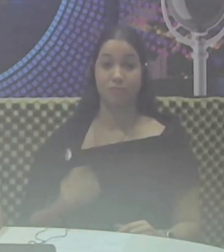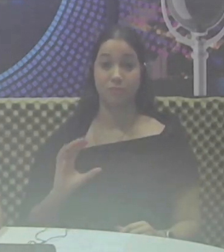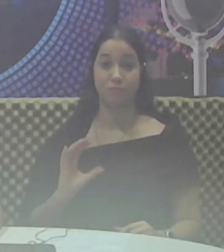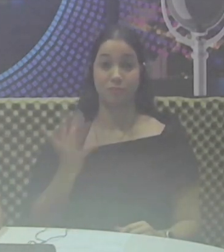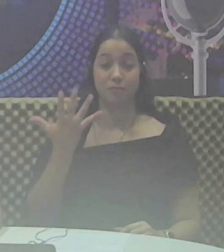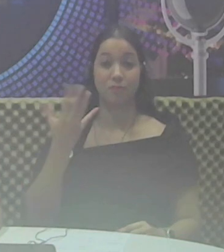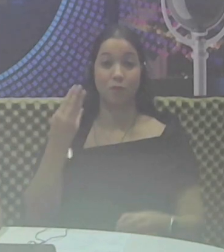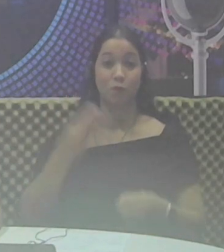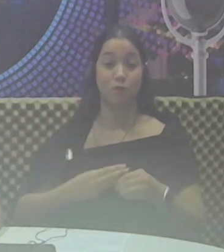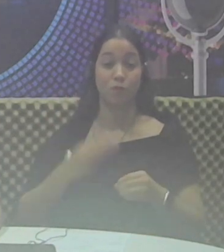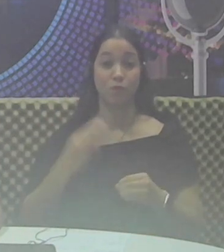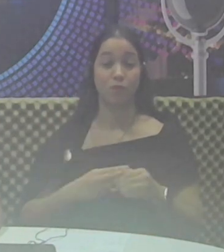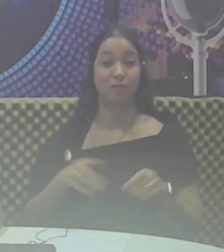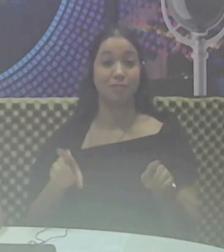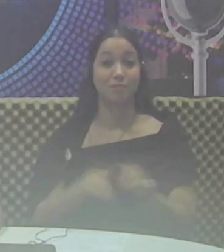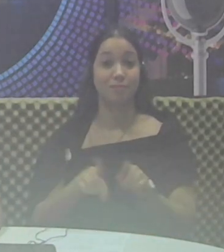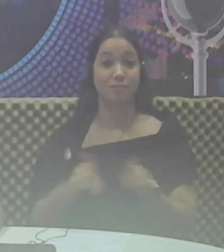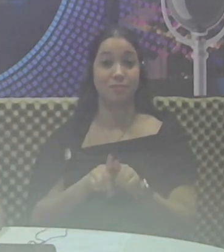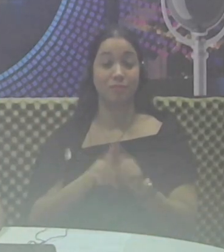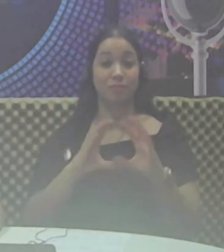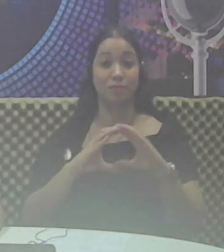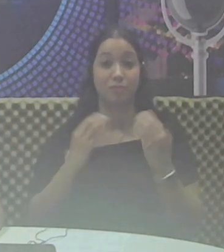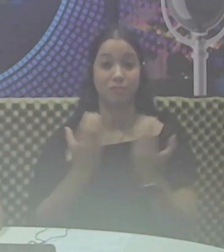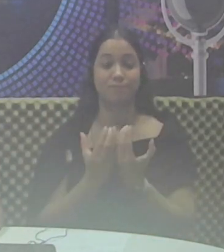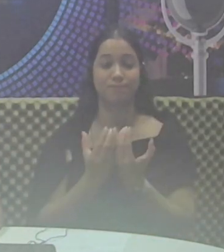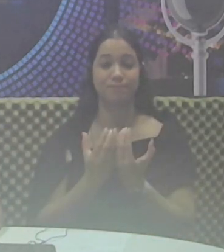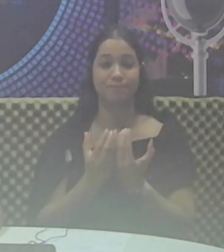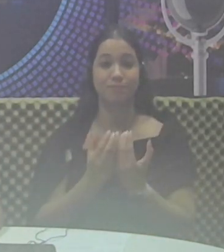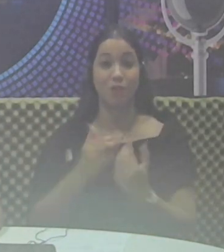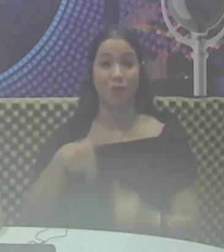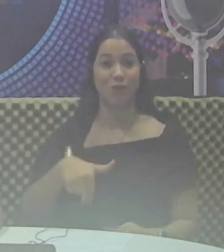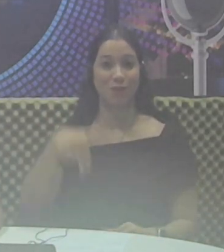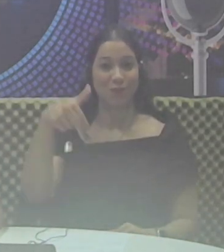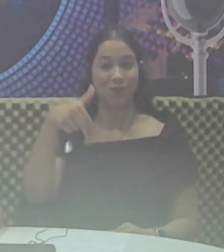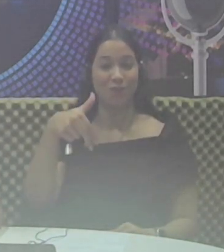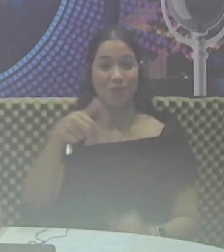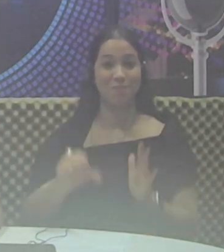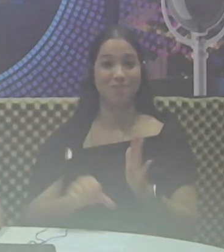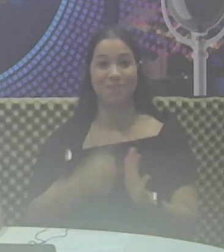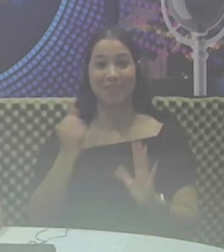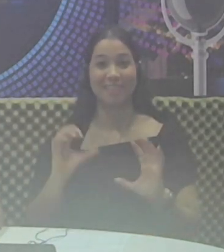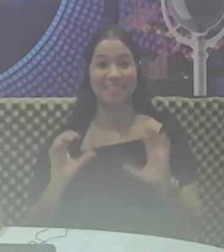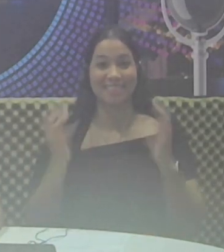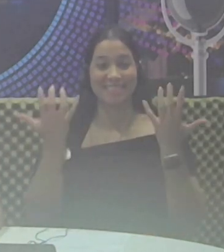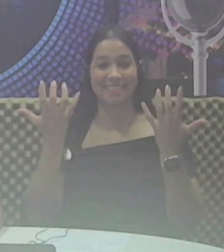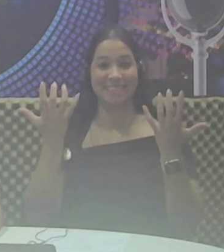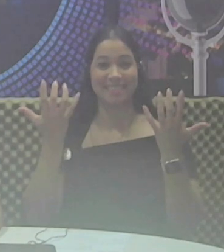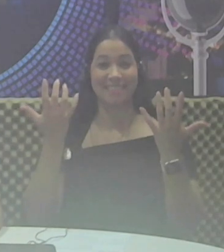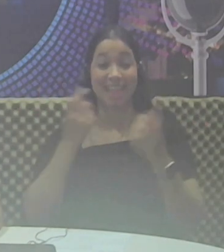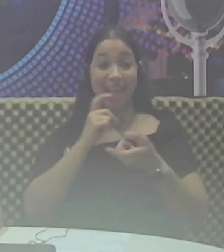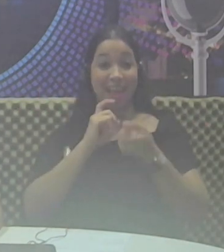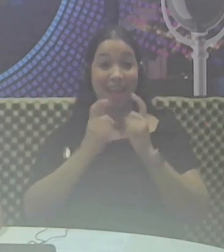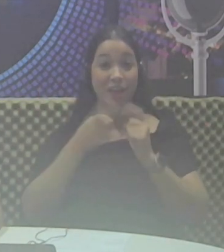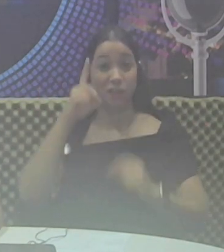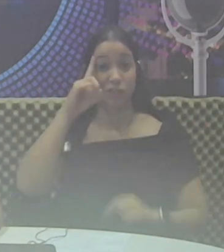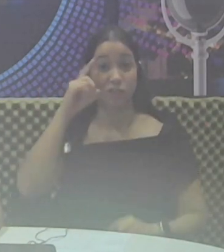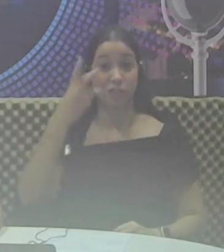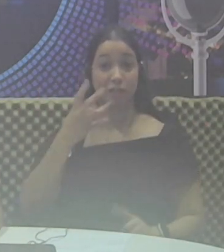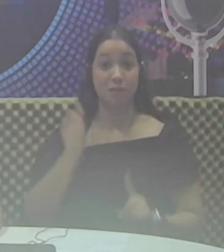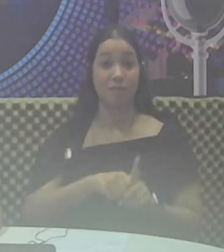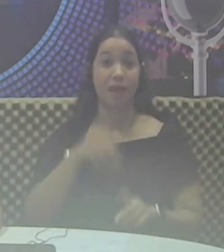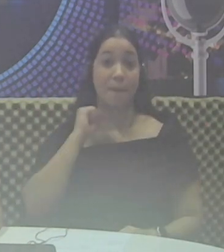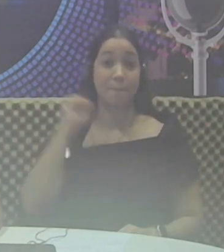pelo município e também pelo consórcio. A região norte vai receber o primeiro fórum. A reunião será no dia 3 de abril,